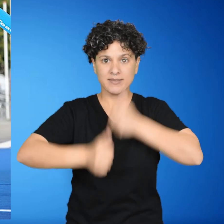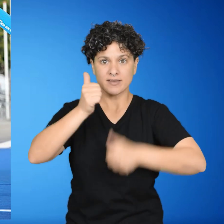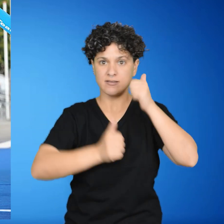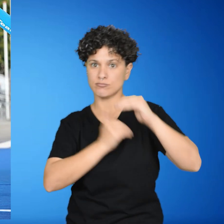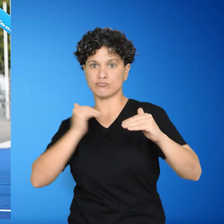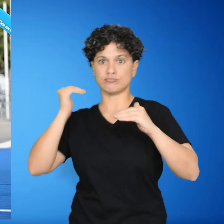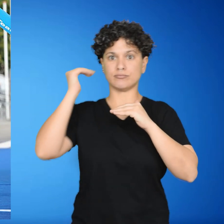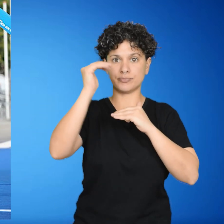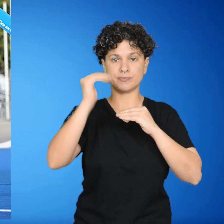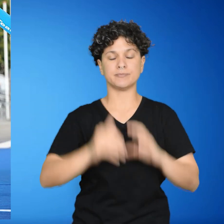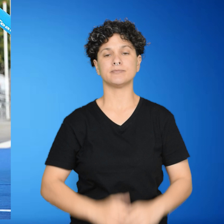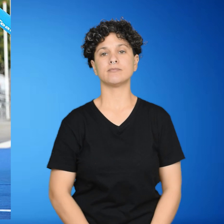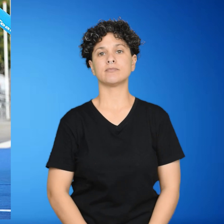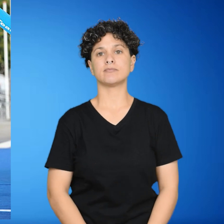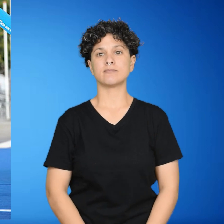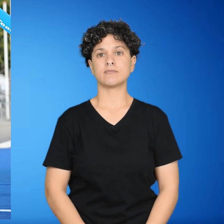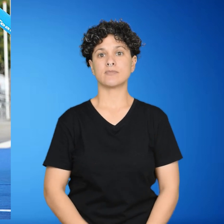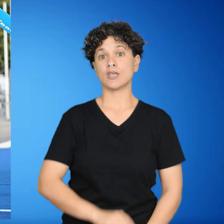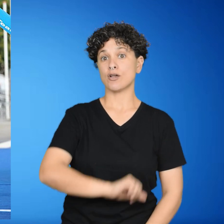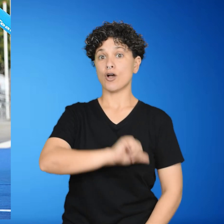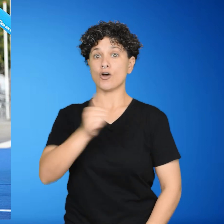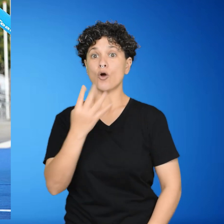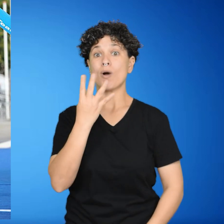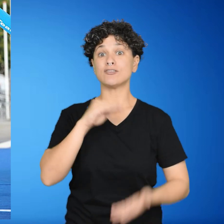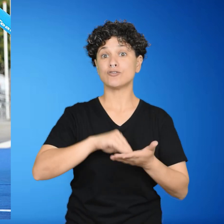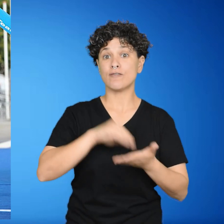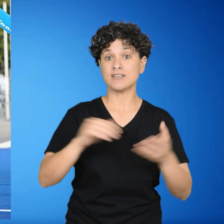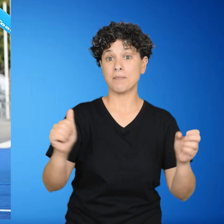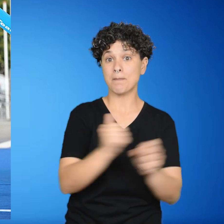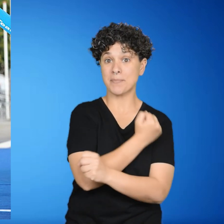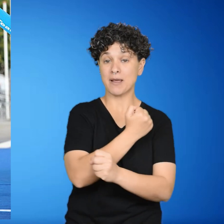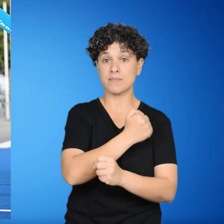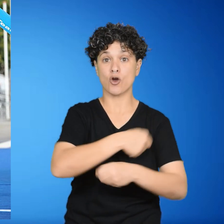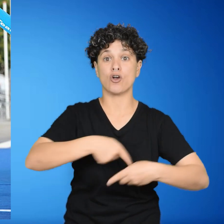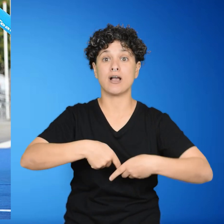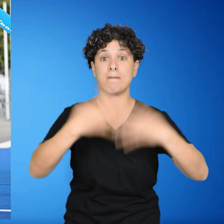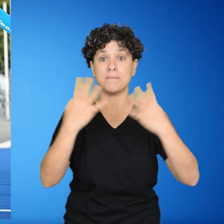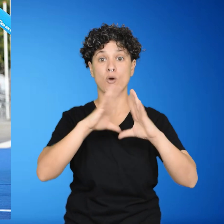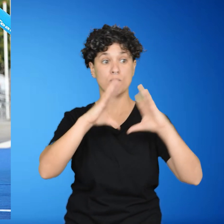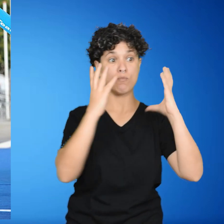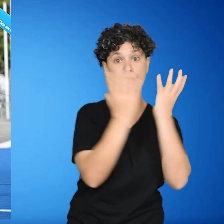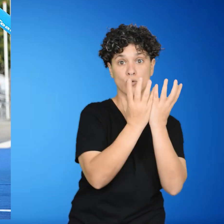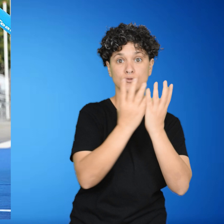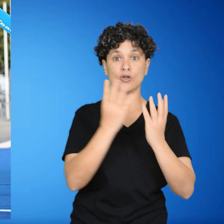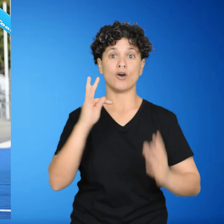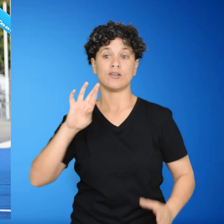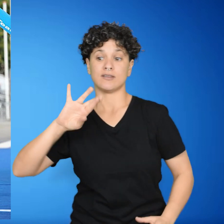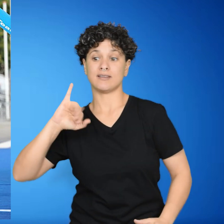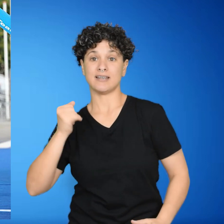nivel de esta forma consiguió subir cuatro veces al podio como campeón del mundo en triatlón paralímpico y cinco